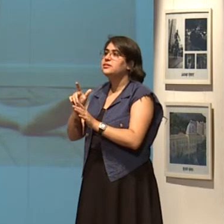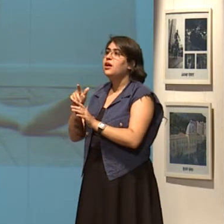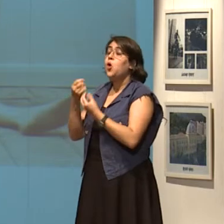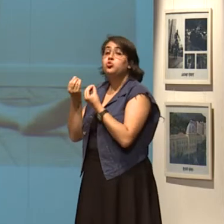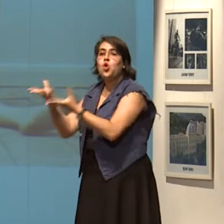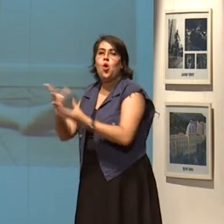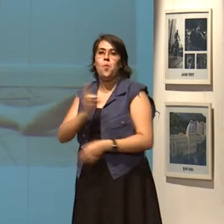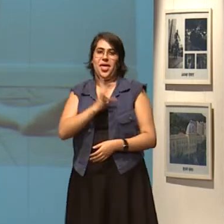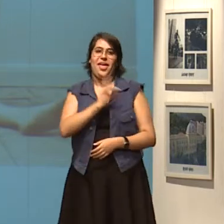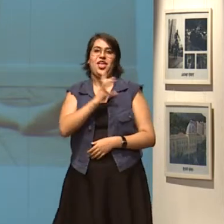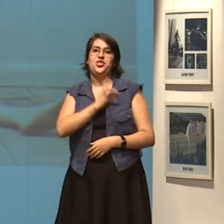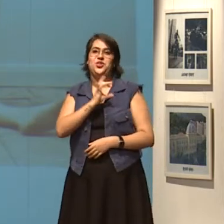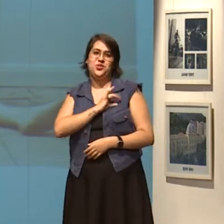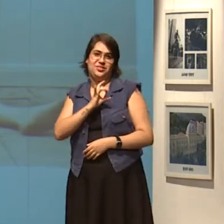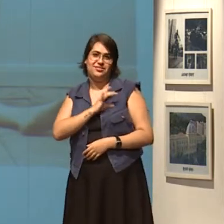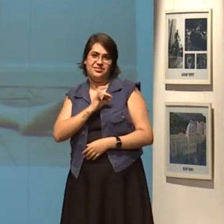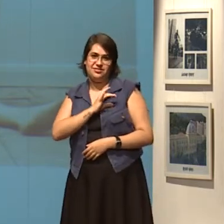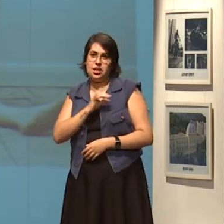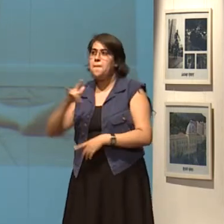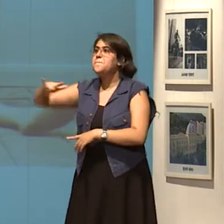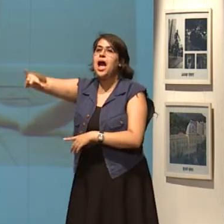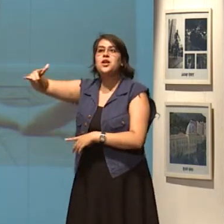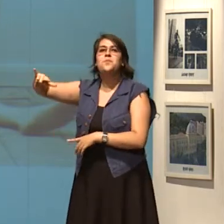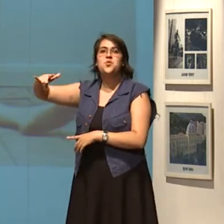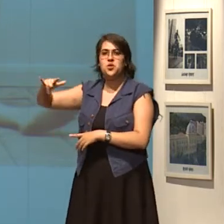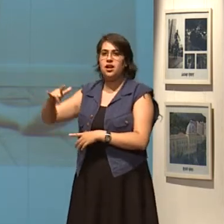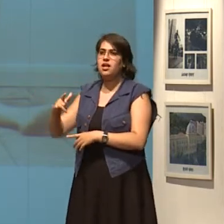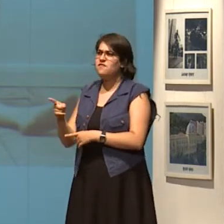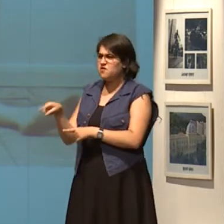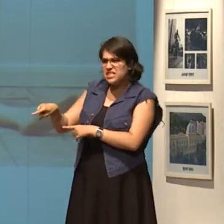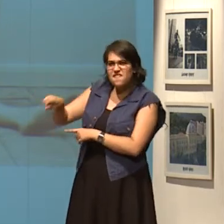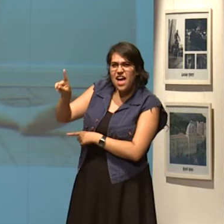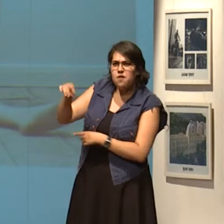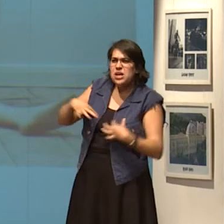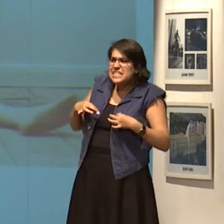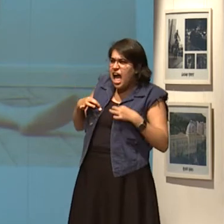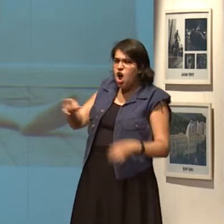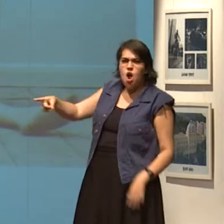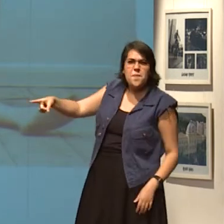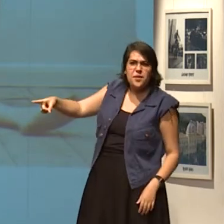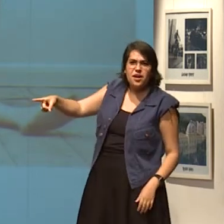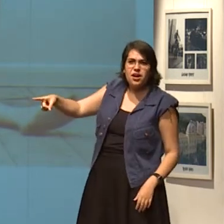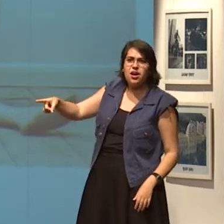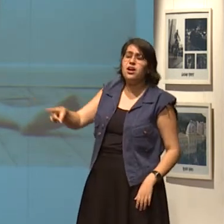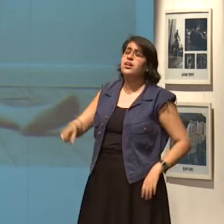Eu posso não fazer nada, mas eu estigo o medo na outra pessoa. Eu estou manipulando aquela outra pessoa. Mas espera aí, você vai com